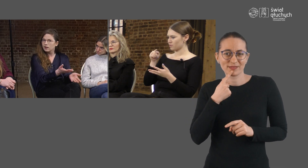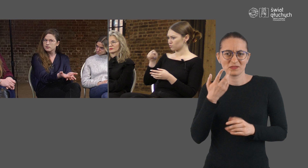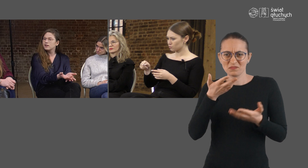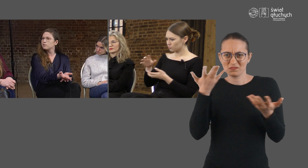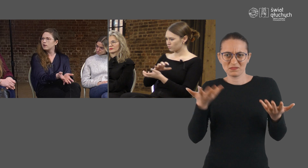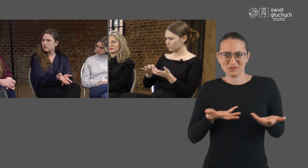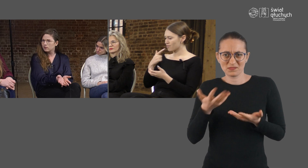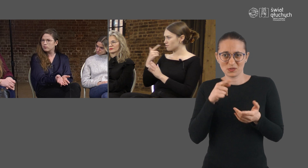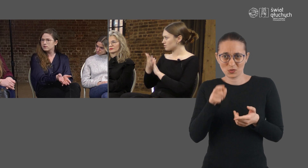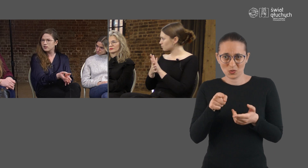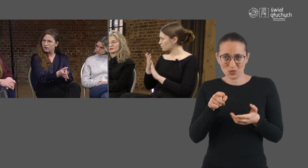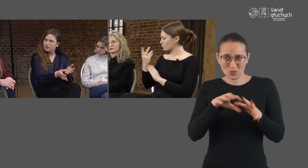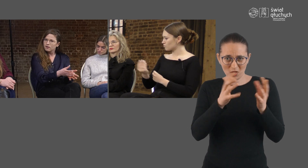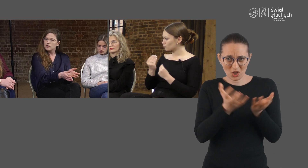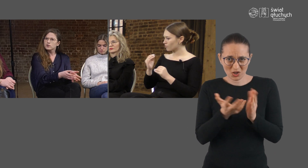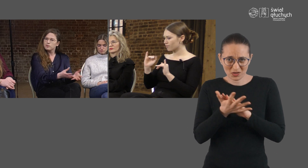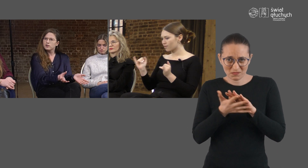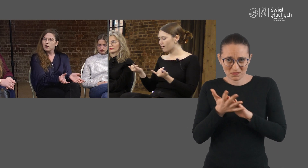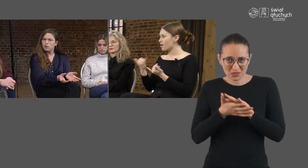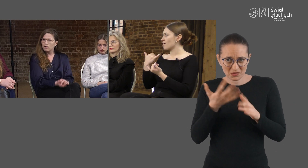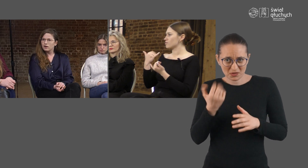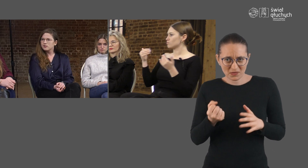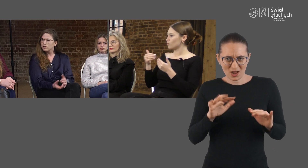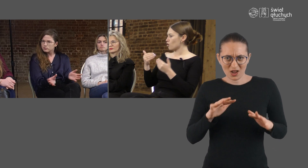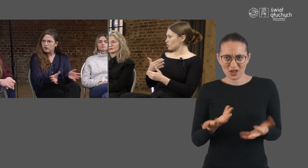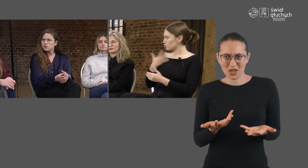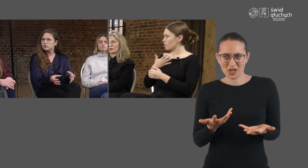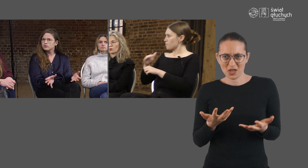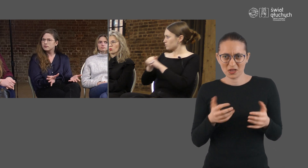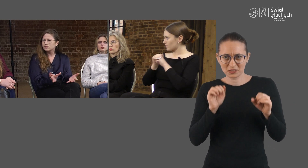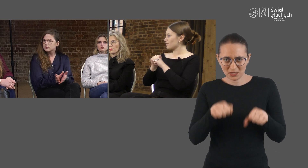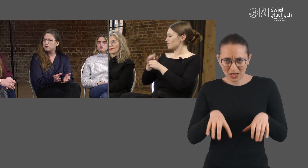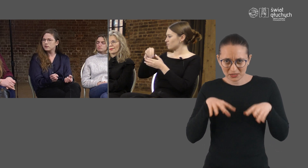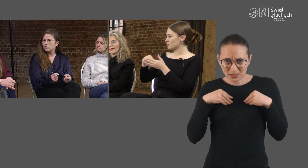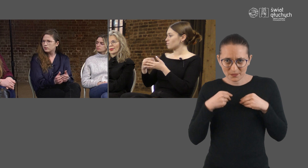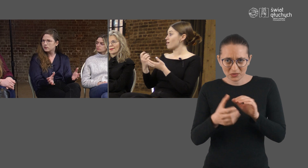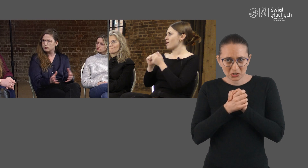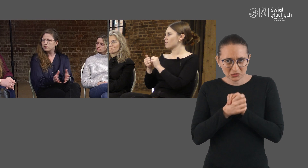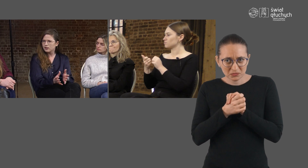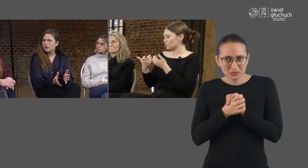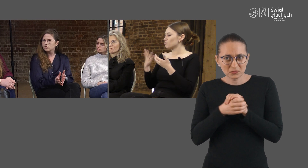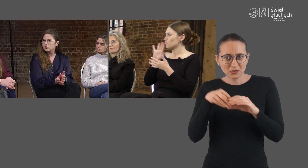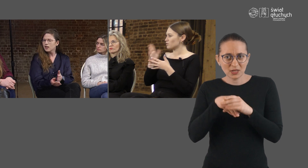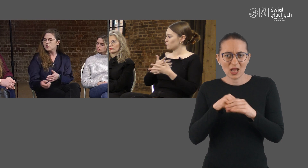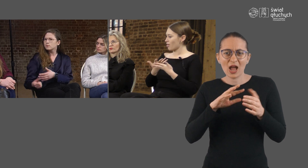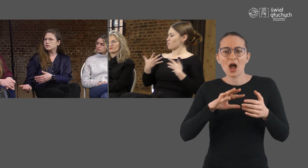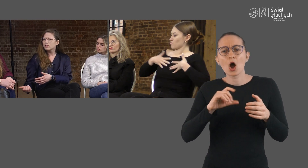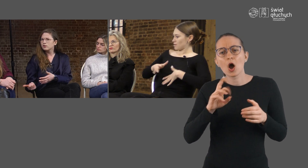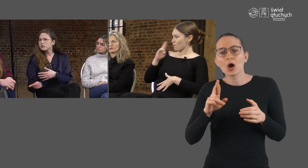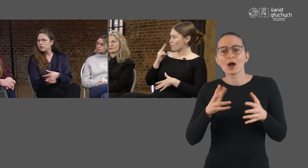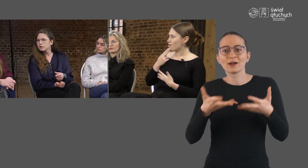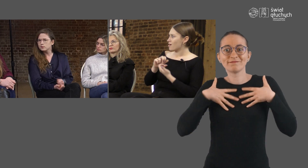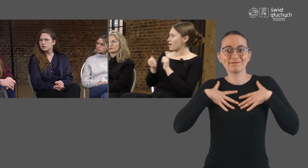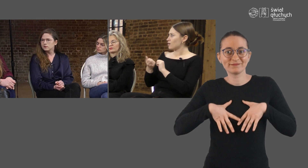może tutaj języka migowego się uczę i może będę miała jakichś takich przyjaciół, czy tożsamość, na kogo będę czuła przynależność, czy